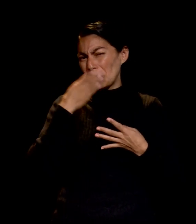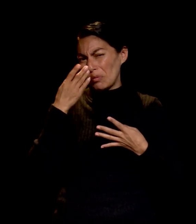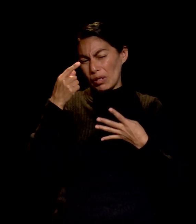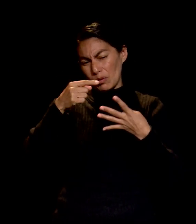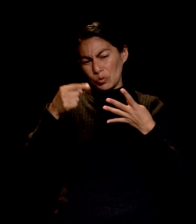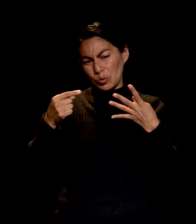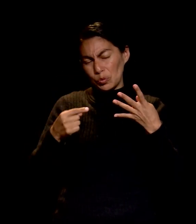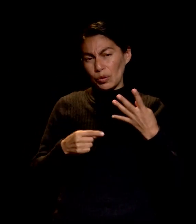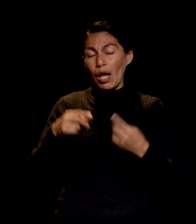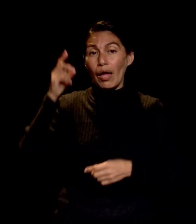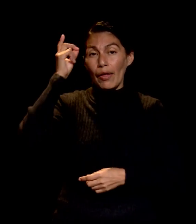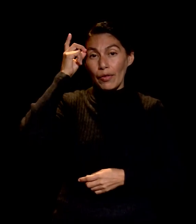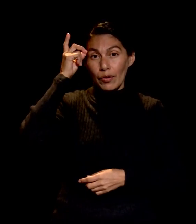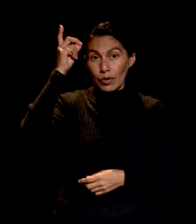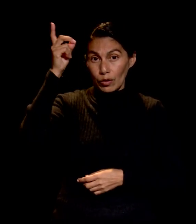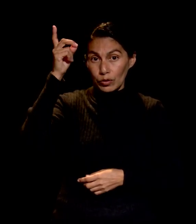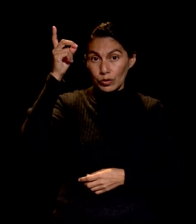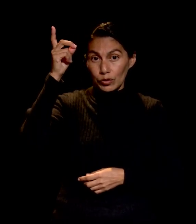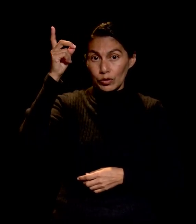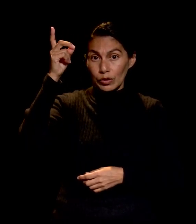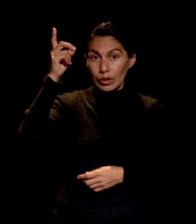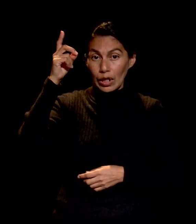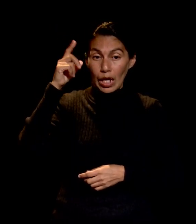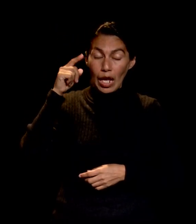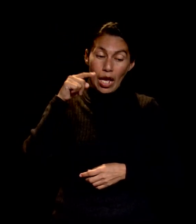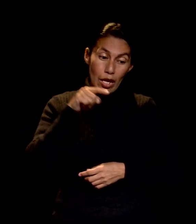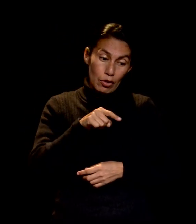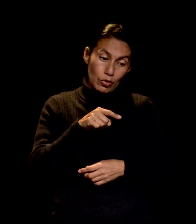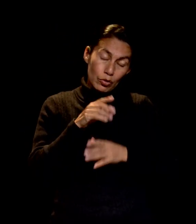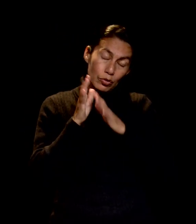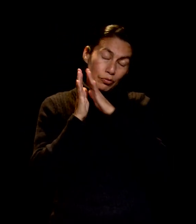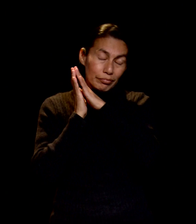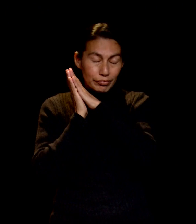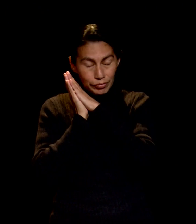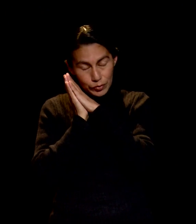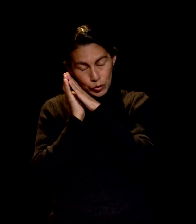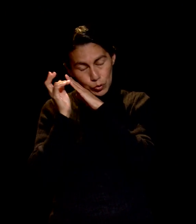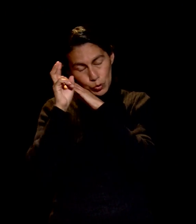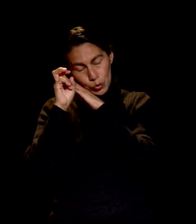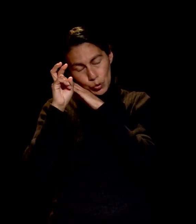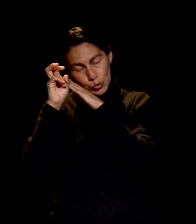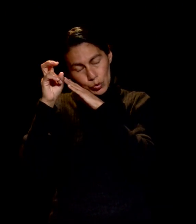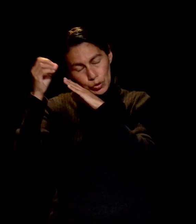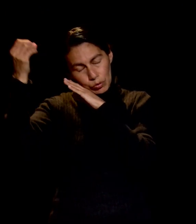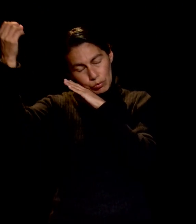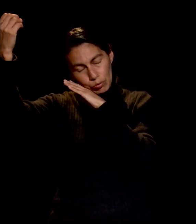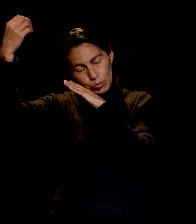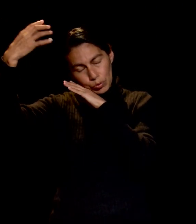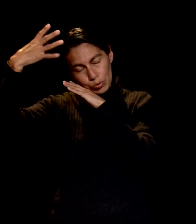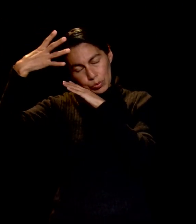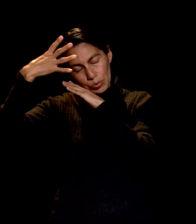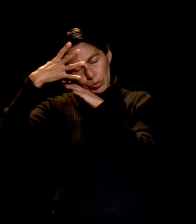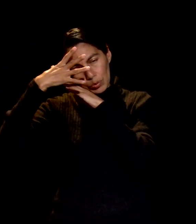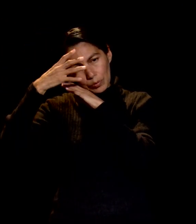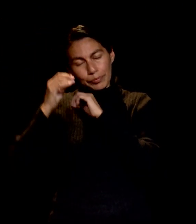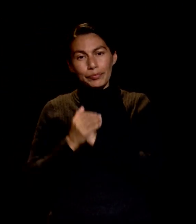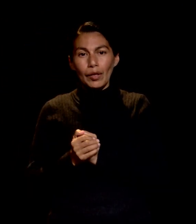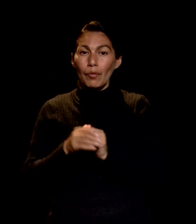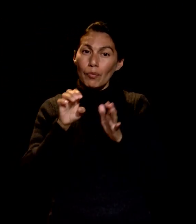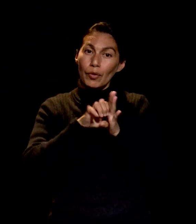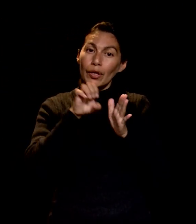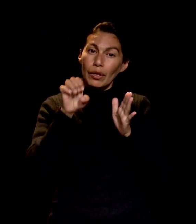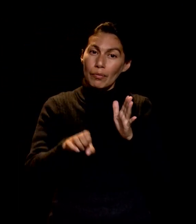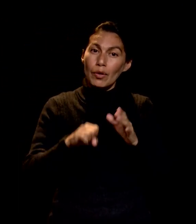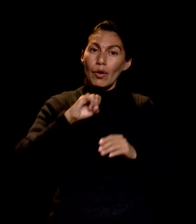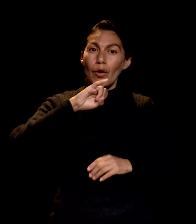donde Dios les comunicó su voluntad a través de algún sueño. Tenemos el caso, por ejemplo,